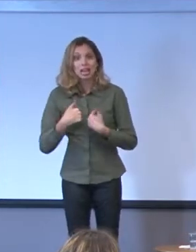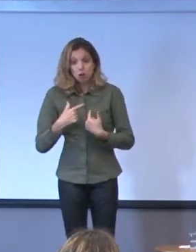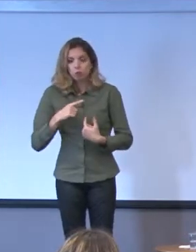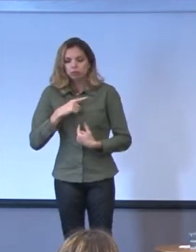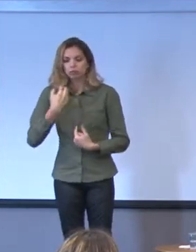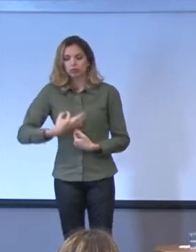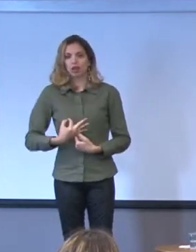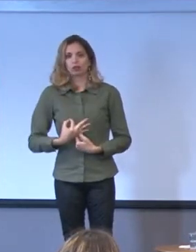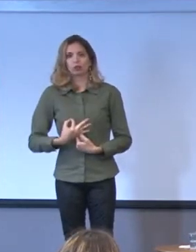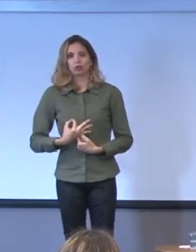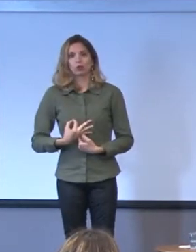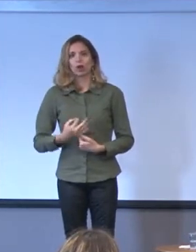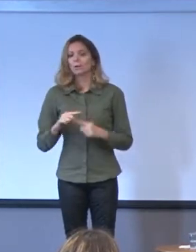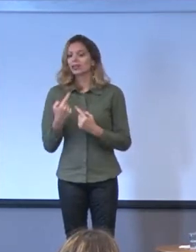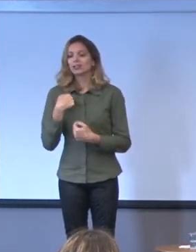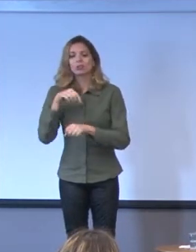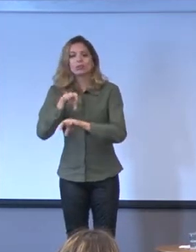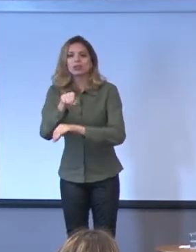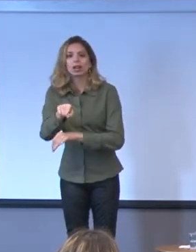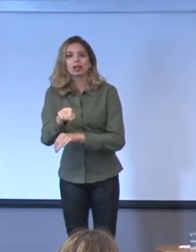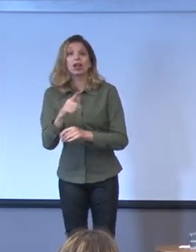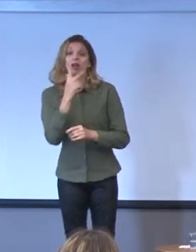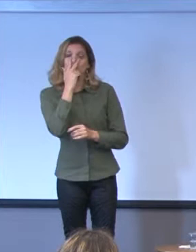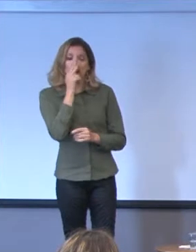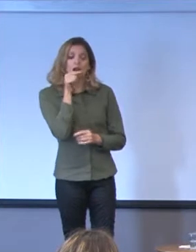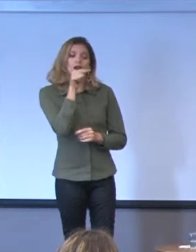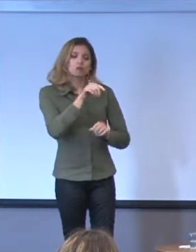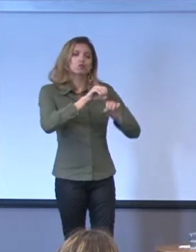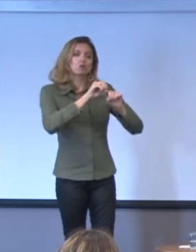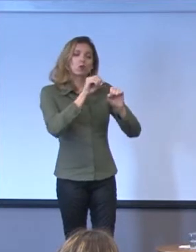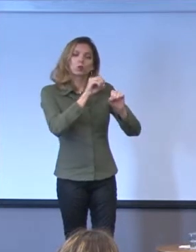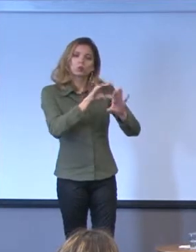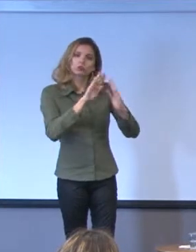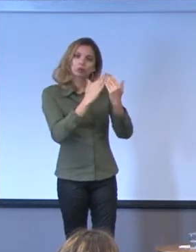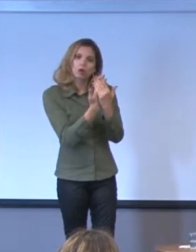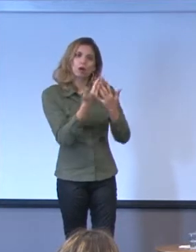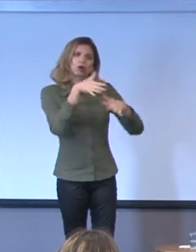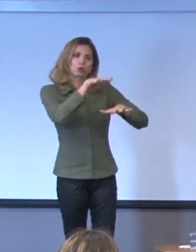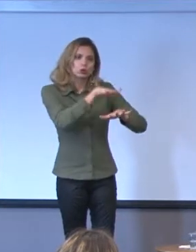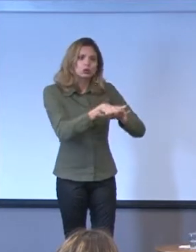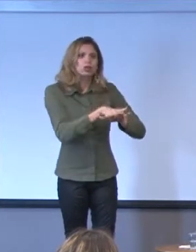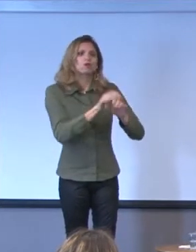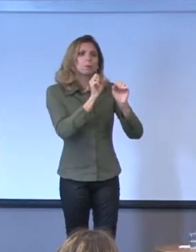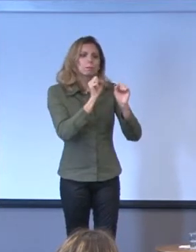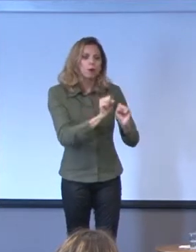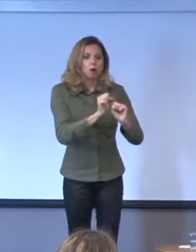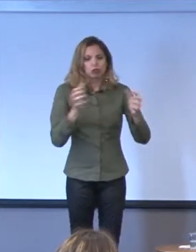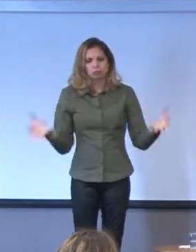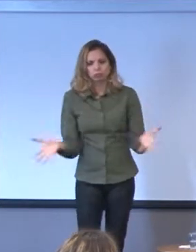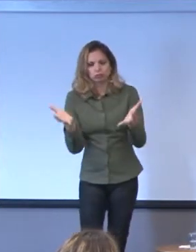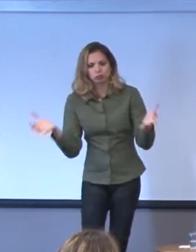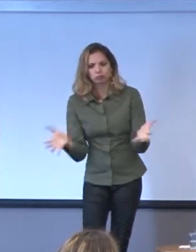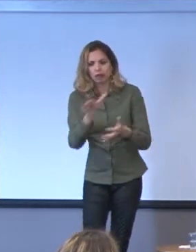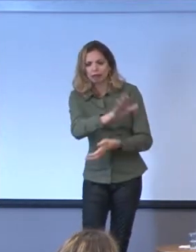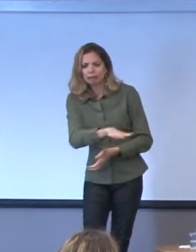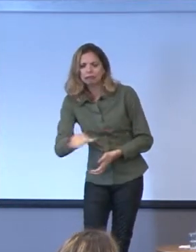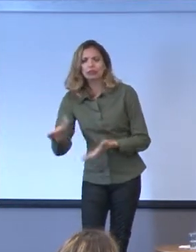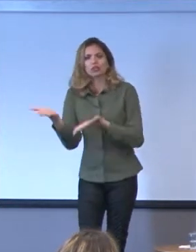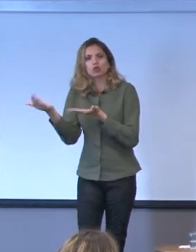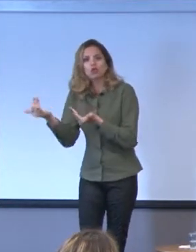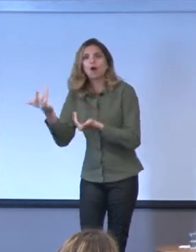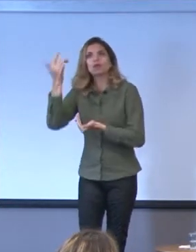convicção de que a chamada escola inclusiva é que vai fomentar na cabeça das crianças e dos